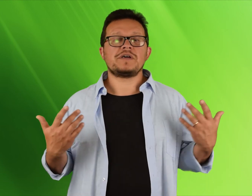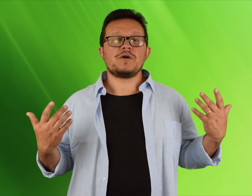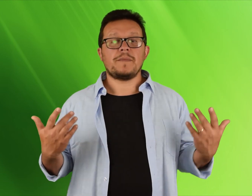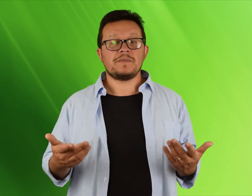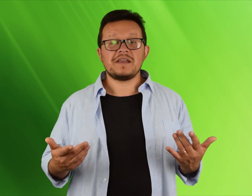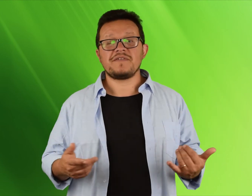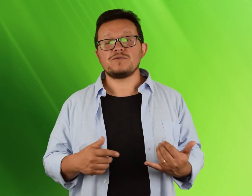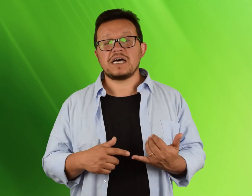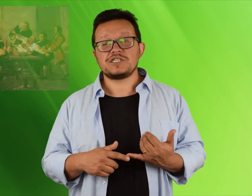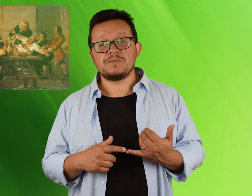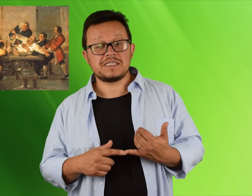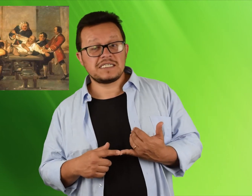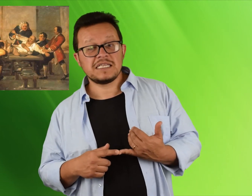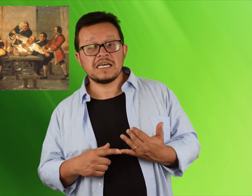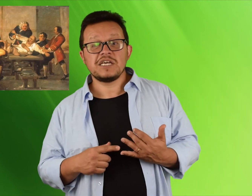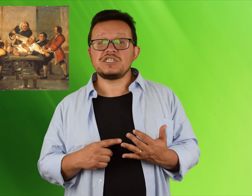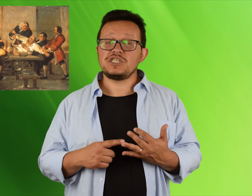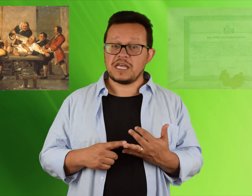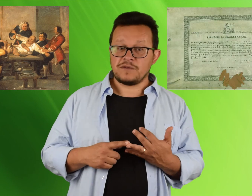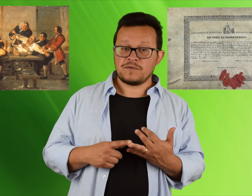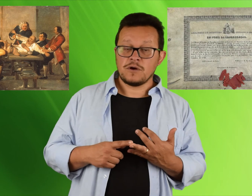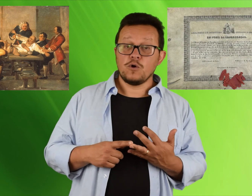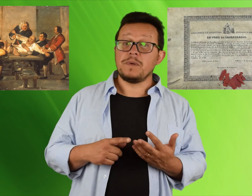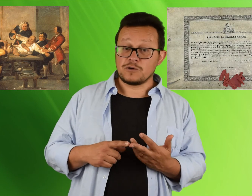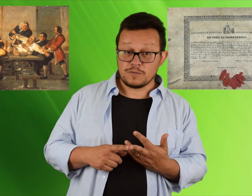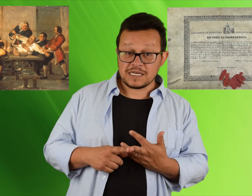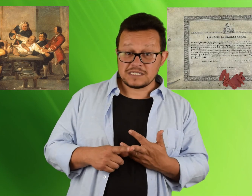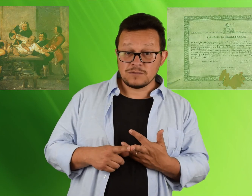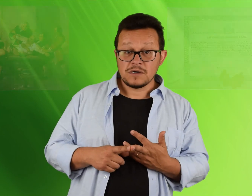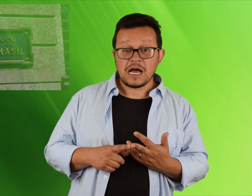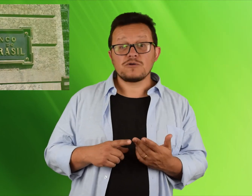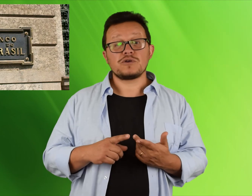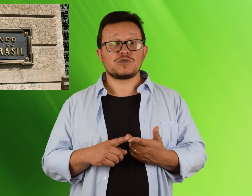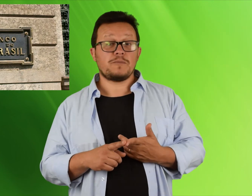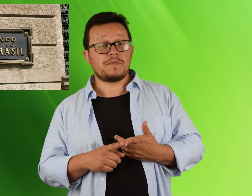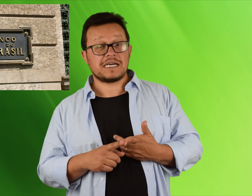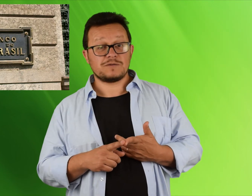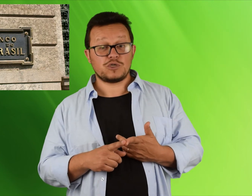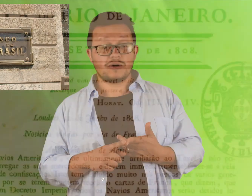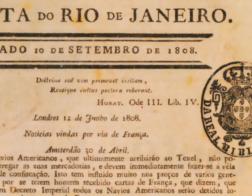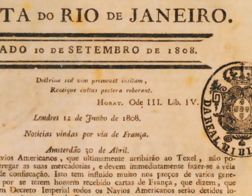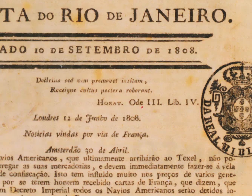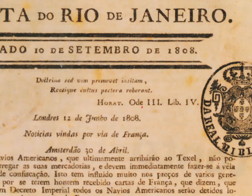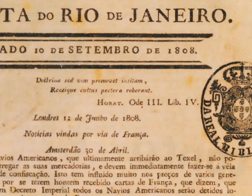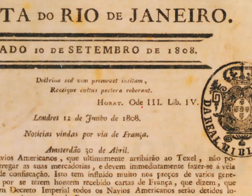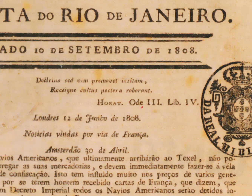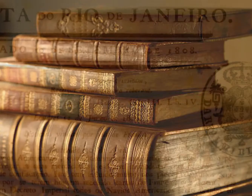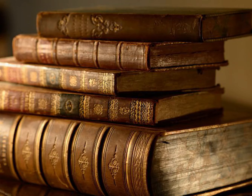criou a primeira faculdade de medicina e de direito, o Banco do Brasil, autorizou a publicação de jornais, de livros